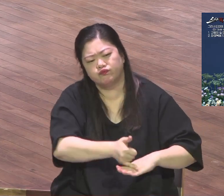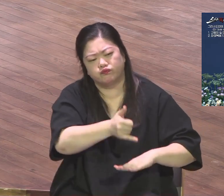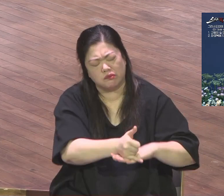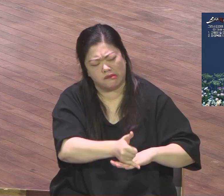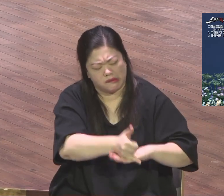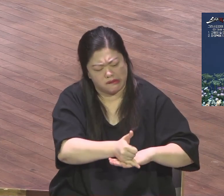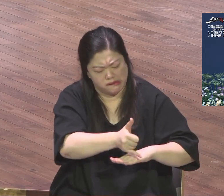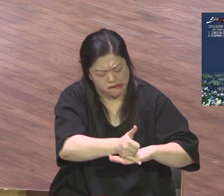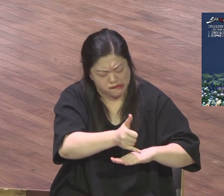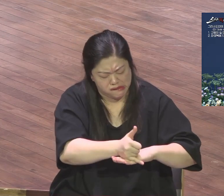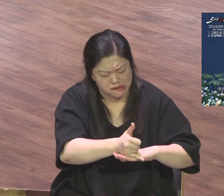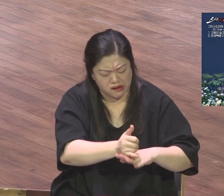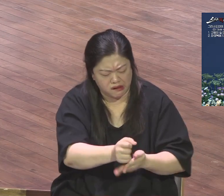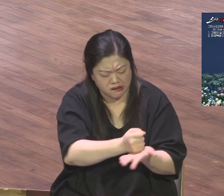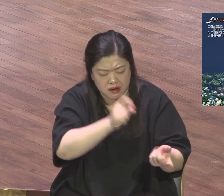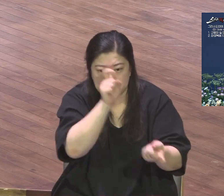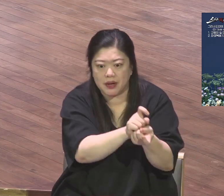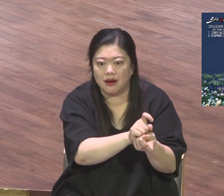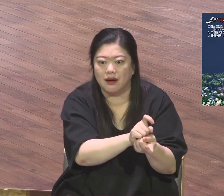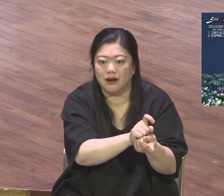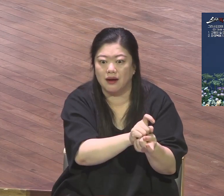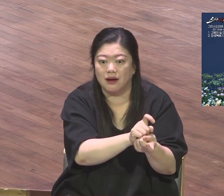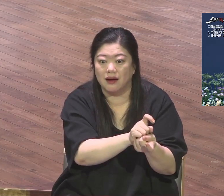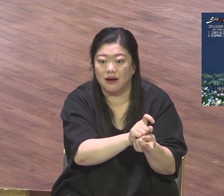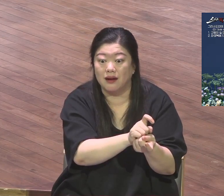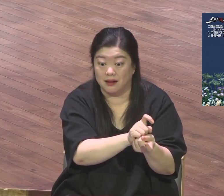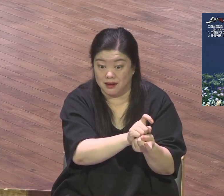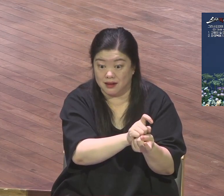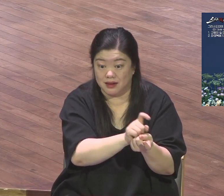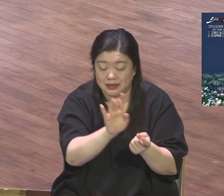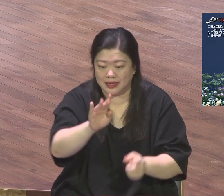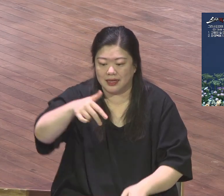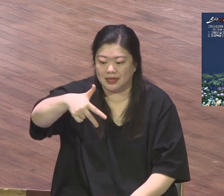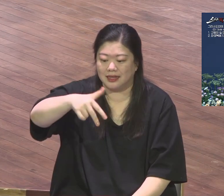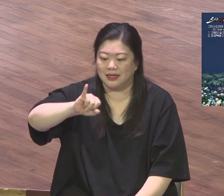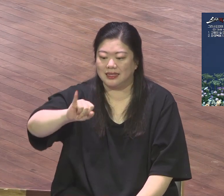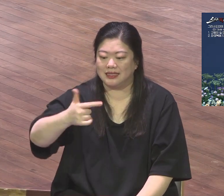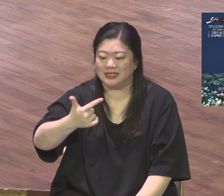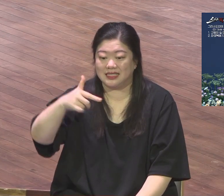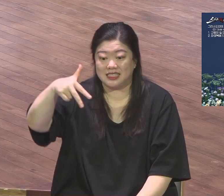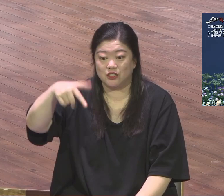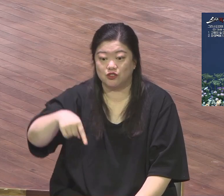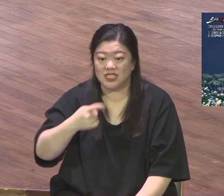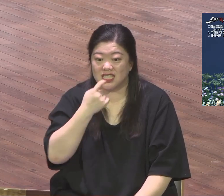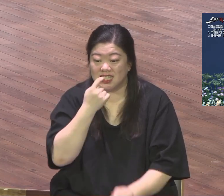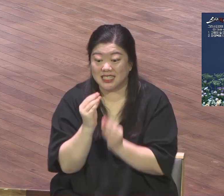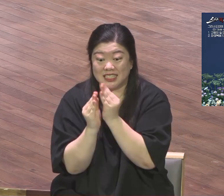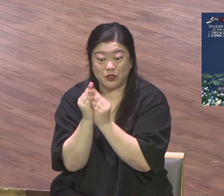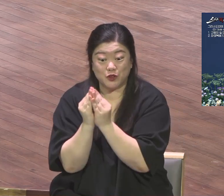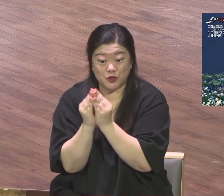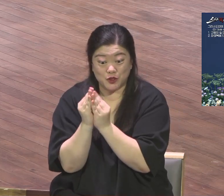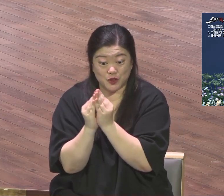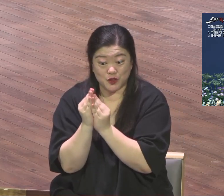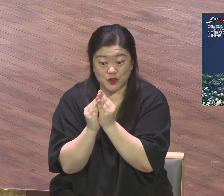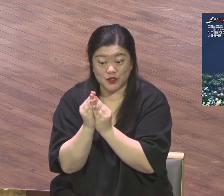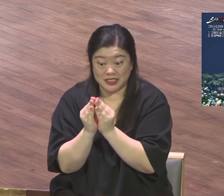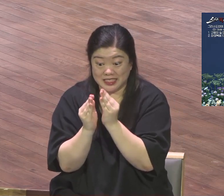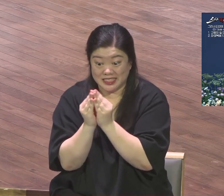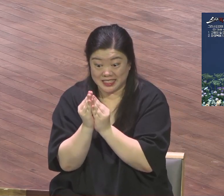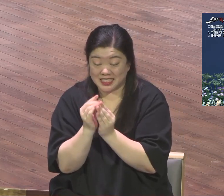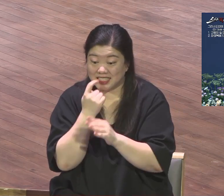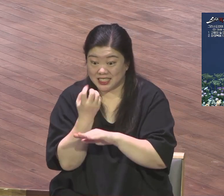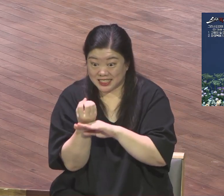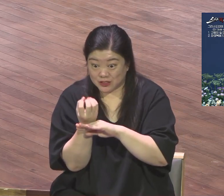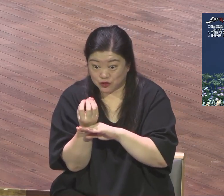그런데 진주를 발견한 경우는 다릅니다. A man is looking for